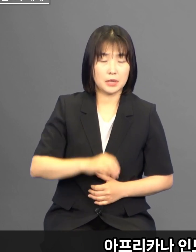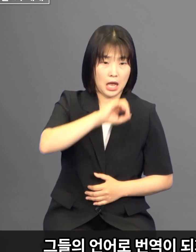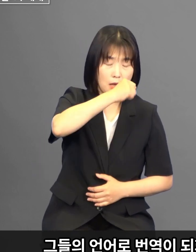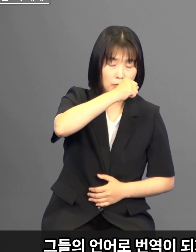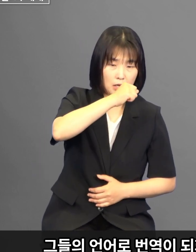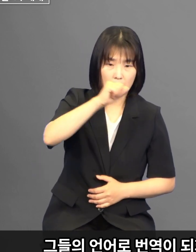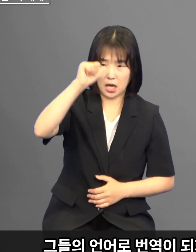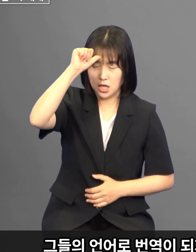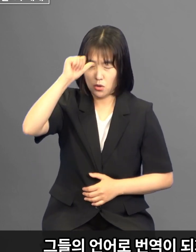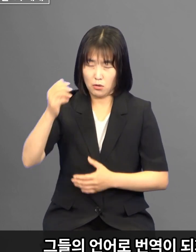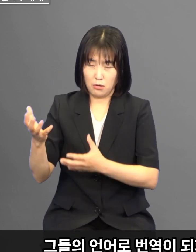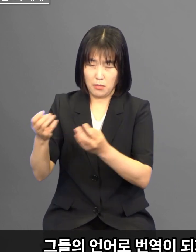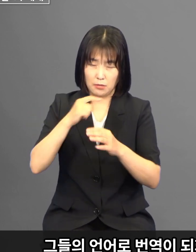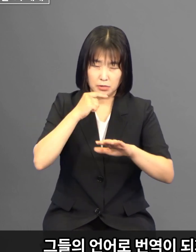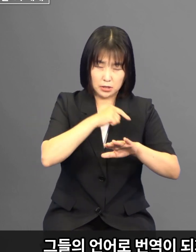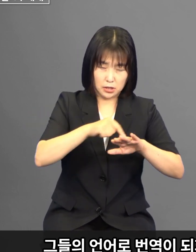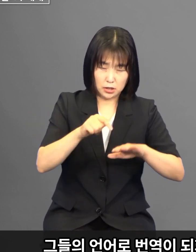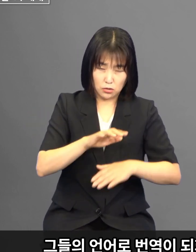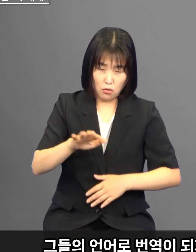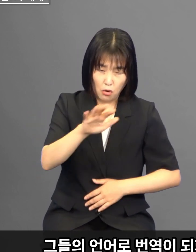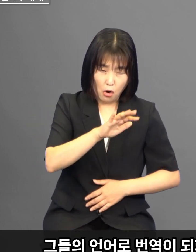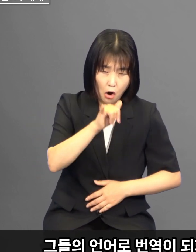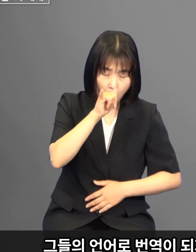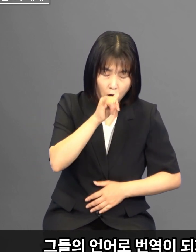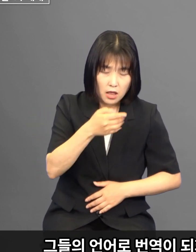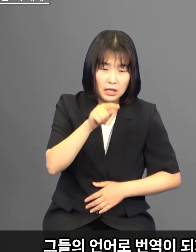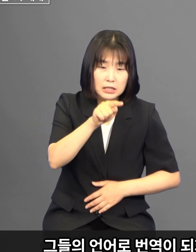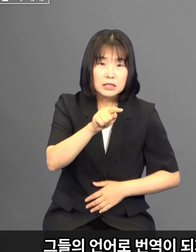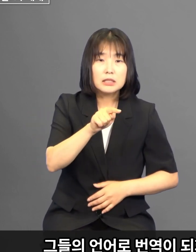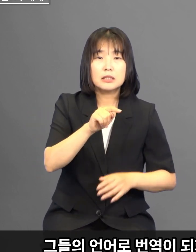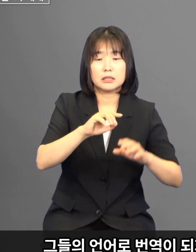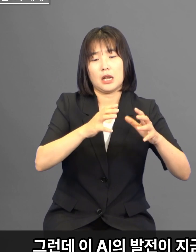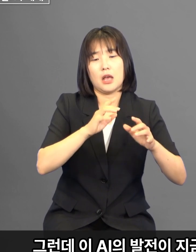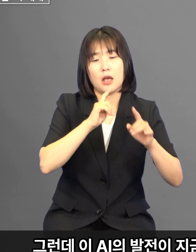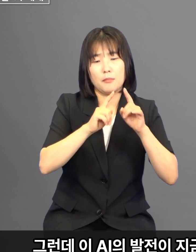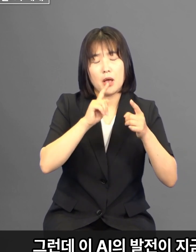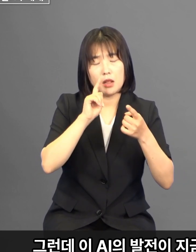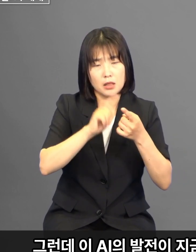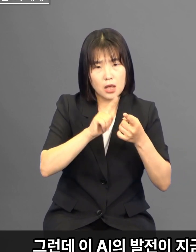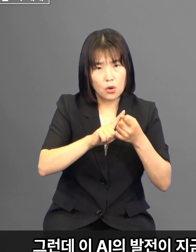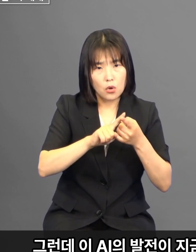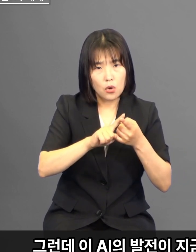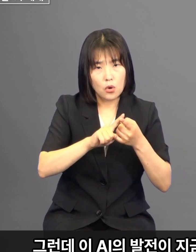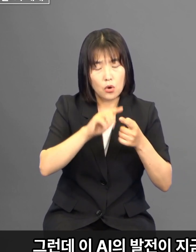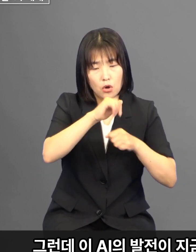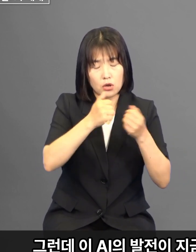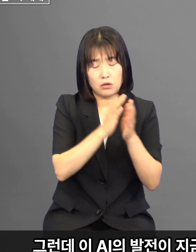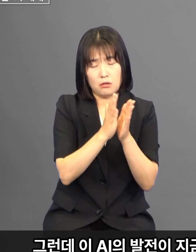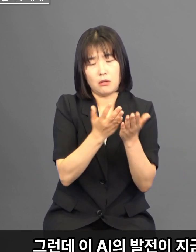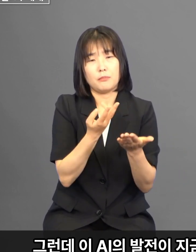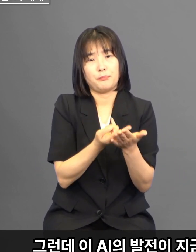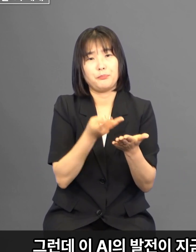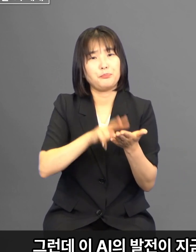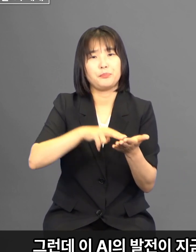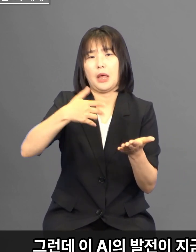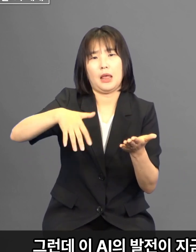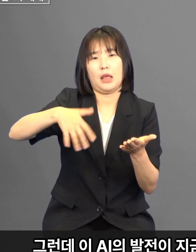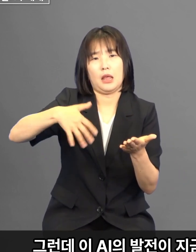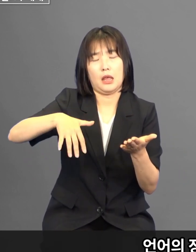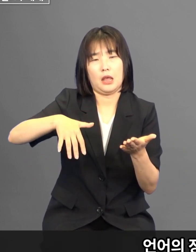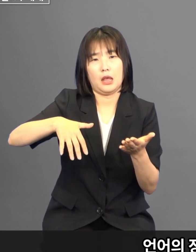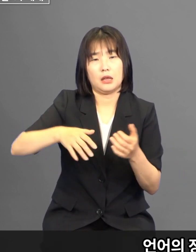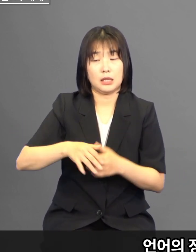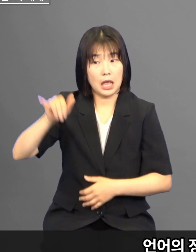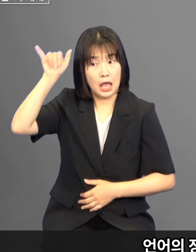부족이 있는데 그들의 언어로 번역이 되지 않는 거예요. 뭐가? 복음과 성령이. 그런데 이 AI 발전이 지금 급속도로 발전시키는 게